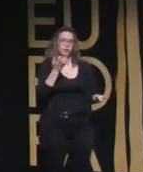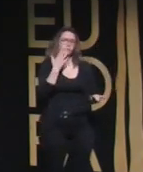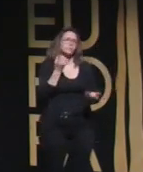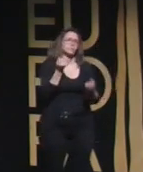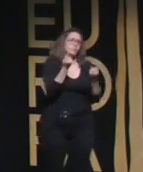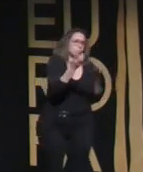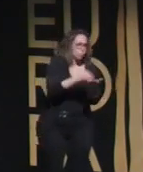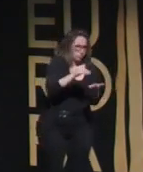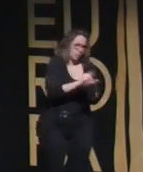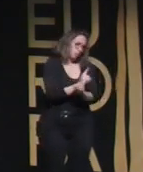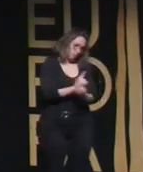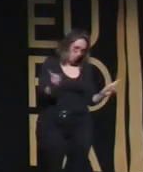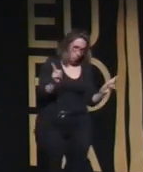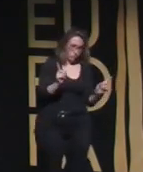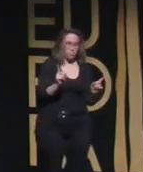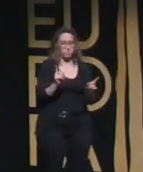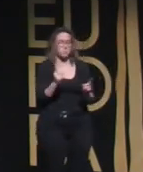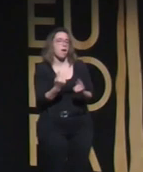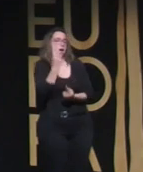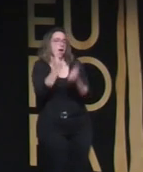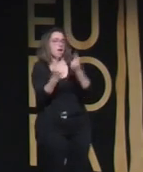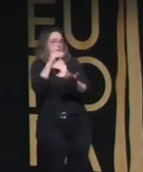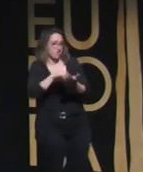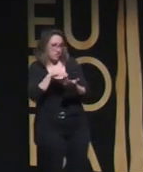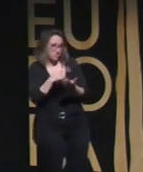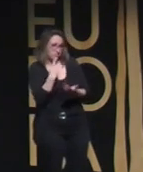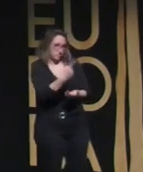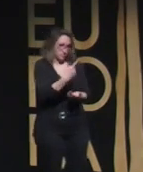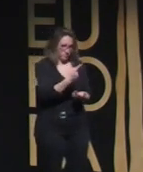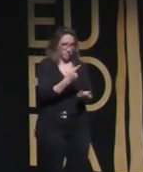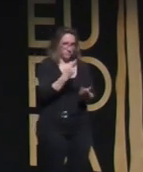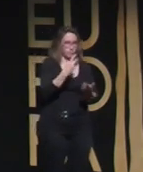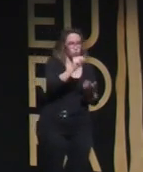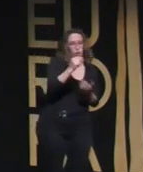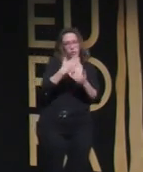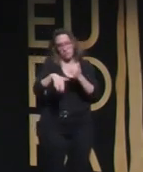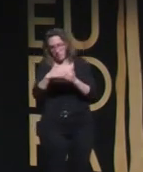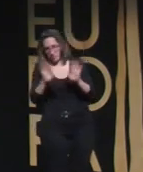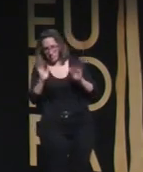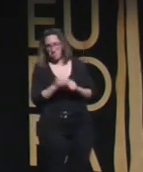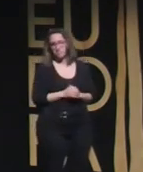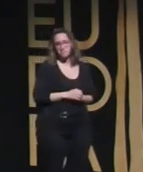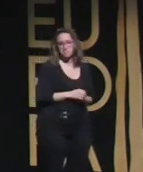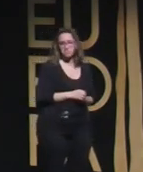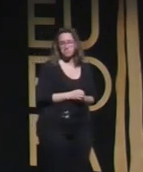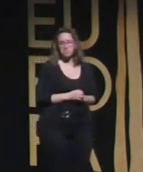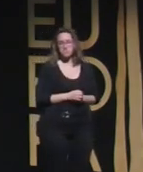creáis, ¿vale? O sea, tenemos que escucharlo de vez en cuando. Si escuchas muy a menudo que eres el peor padre, igual hay que mirárselo un poco, ¿vale?